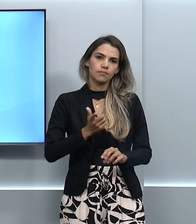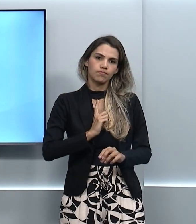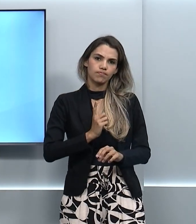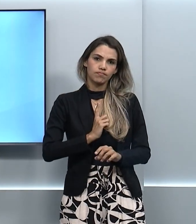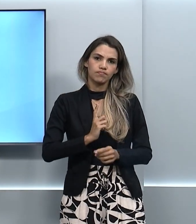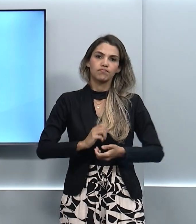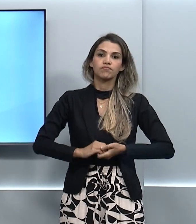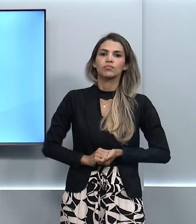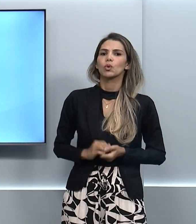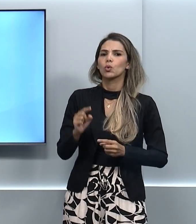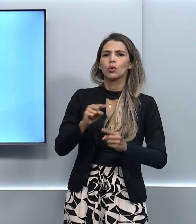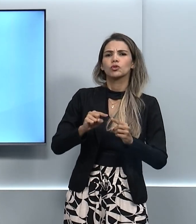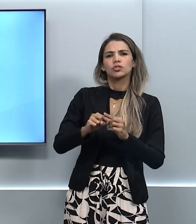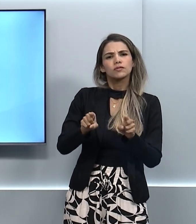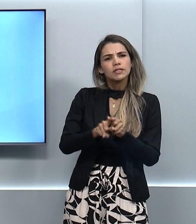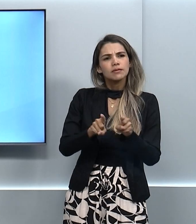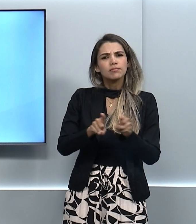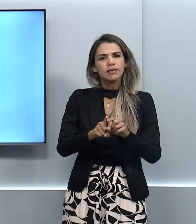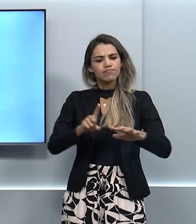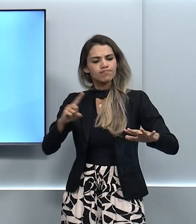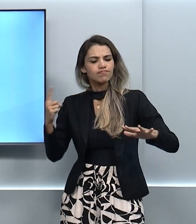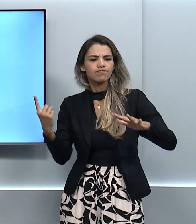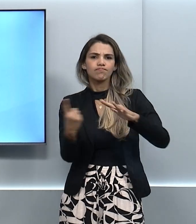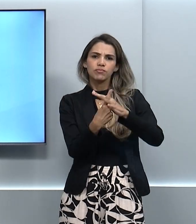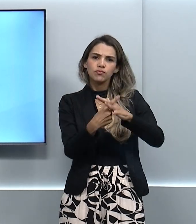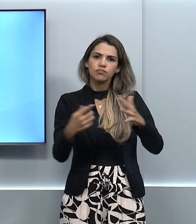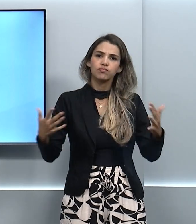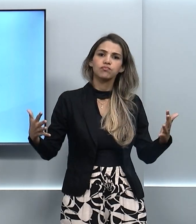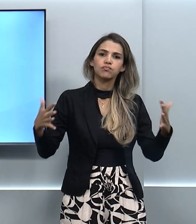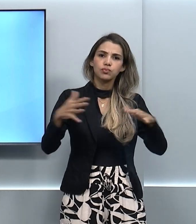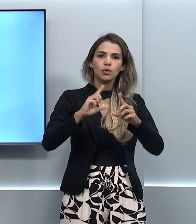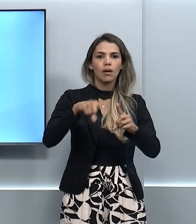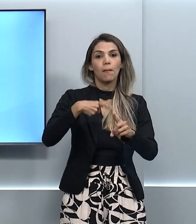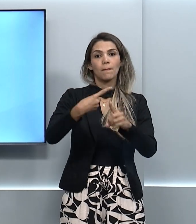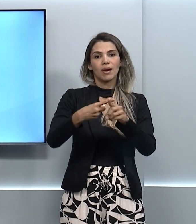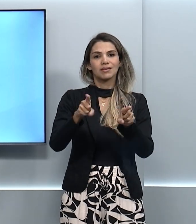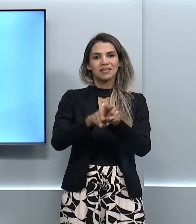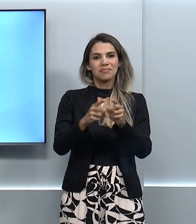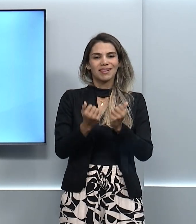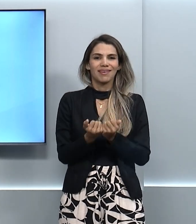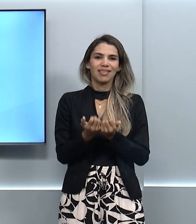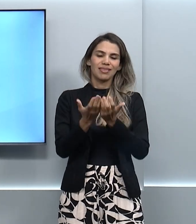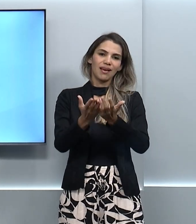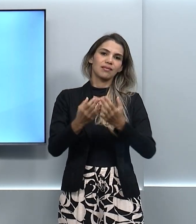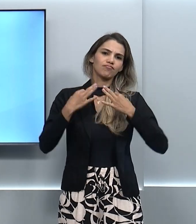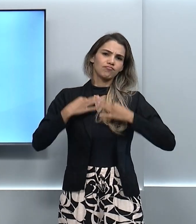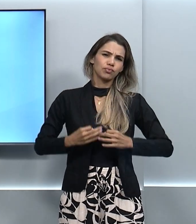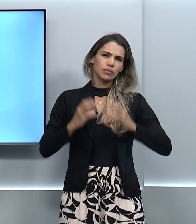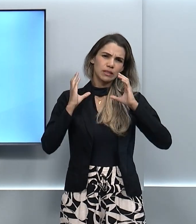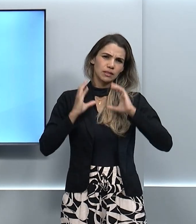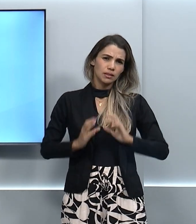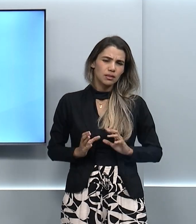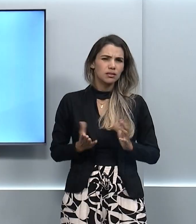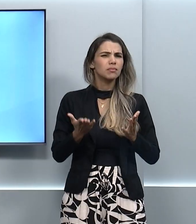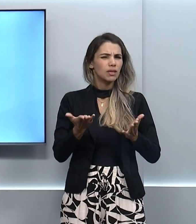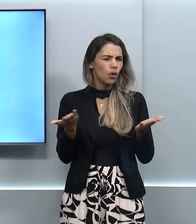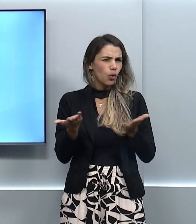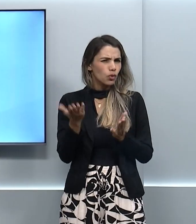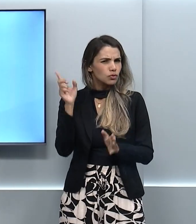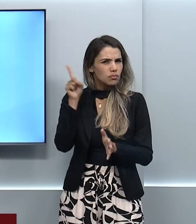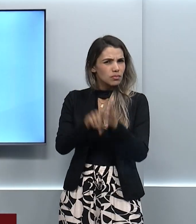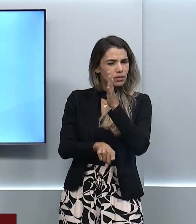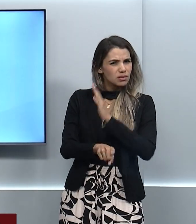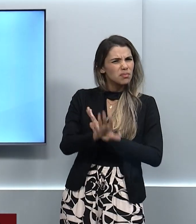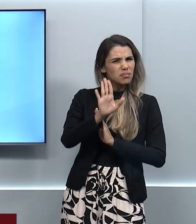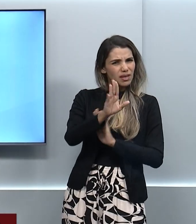deficiência, com o objetivo de promover sua inclusão social e até cidadania. Mas hoje queremos responder a seguinte pergunta: essa